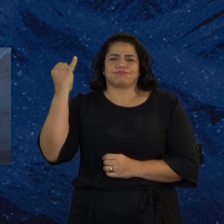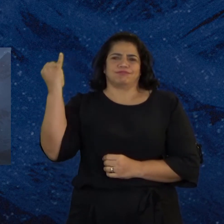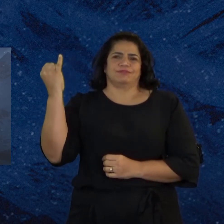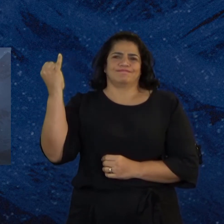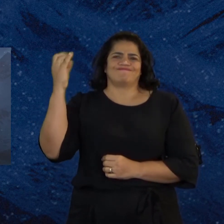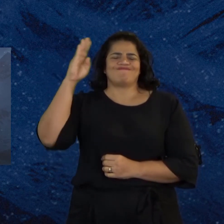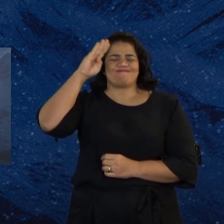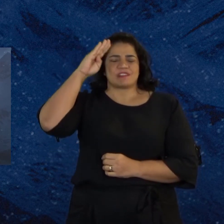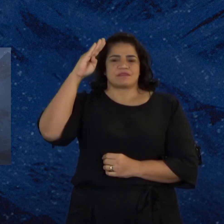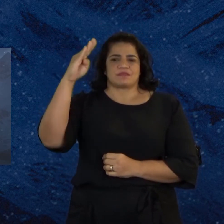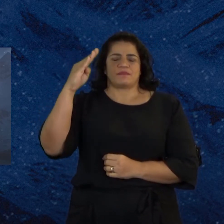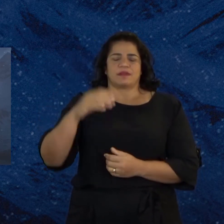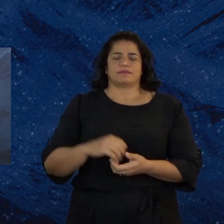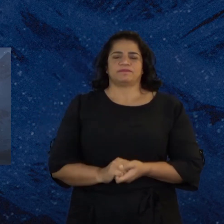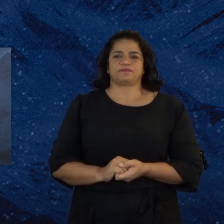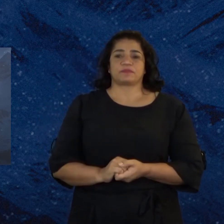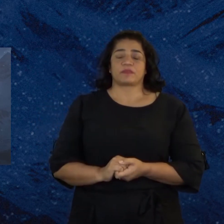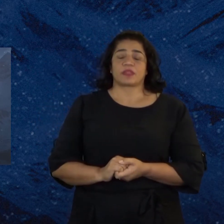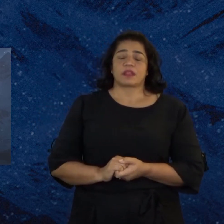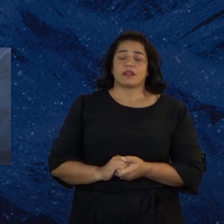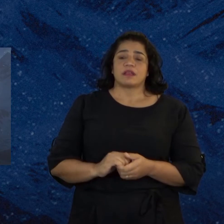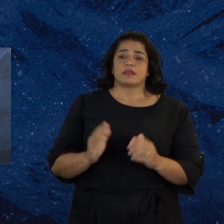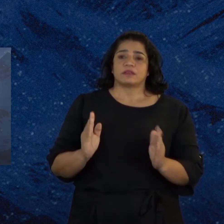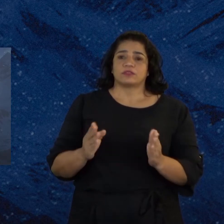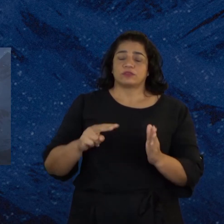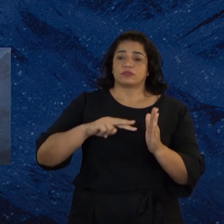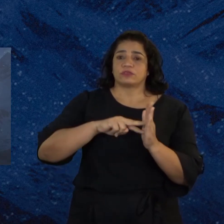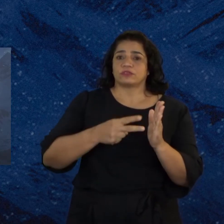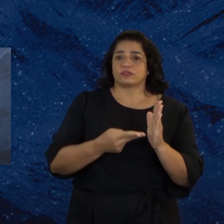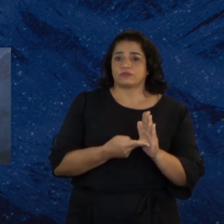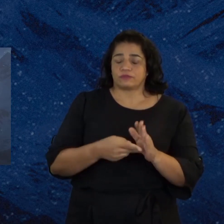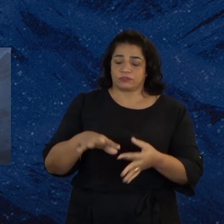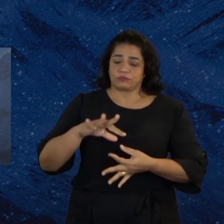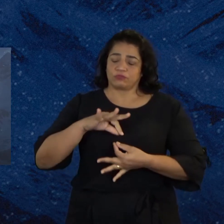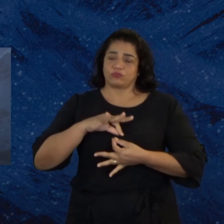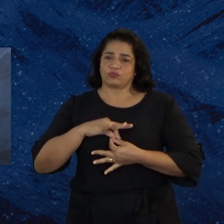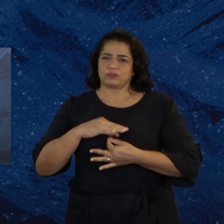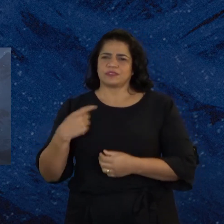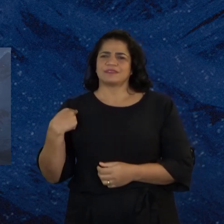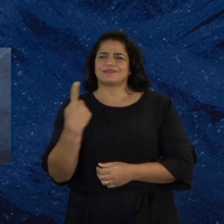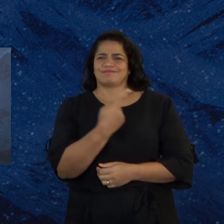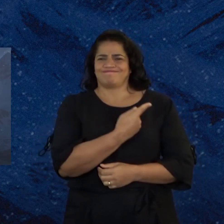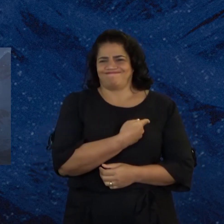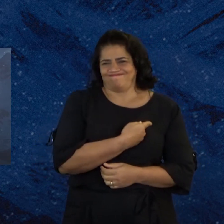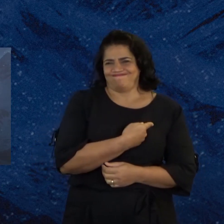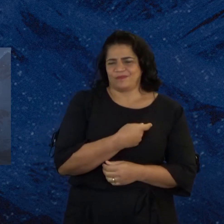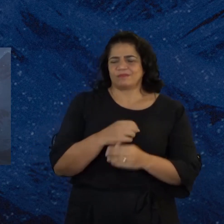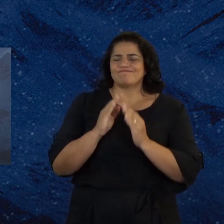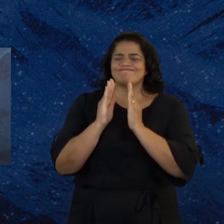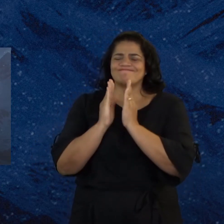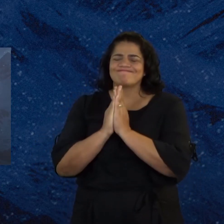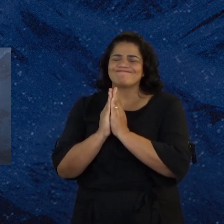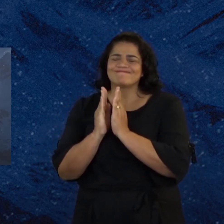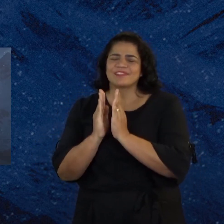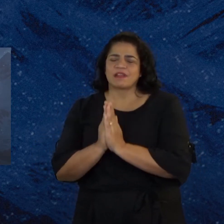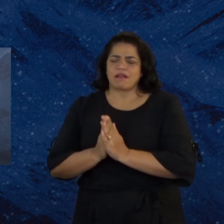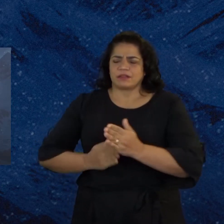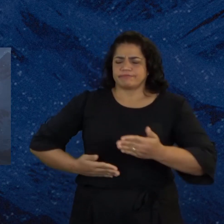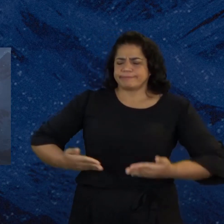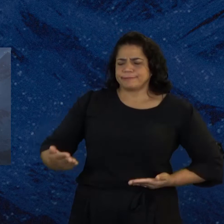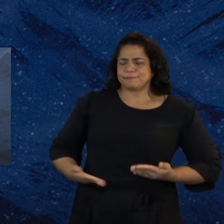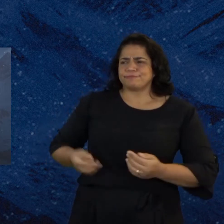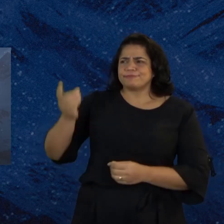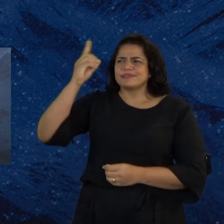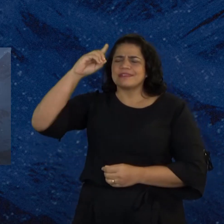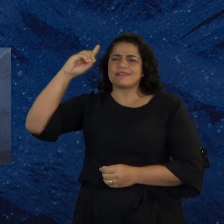temos comunhão com Deus, e a partir do Santo dos Santos, nós também podemos servir a Deus, ter as nossas orações, desfrutar